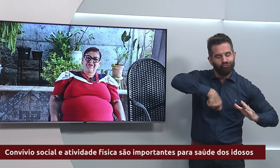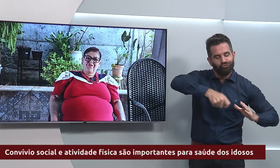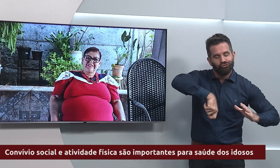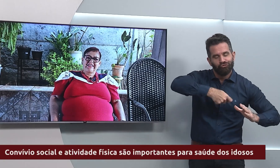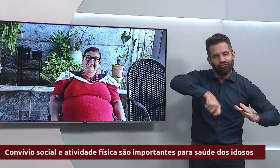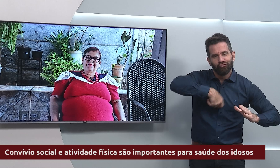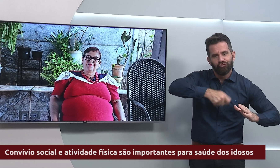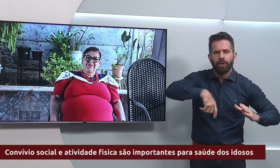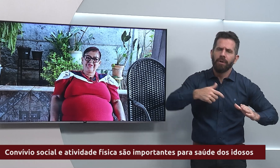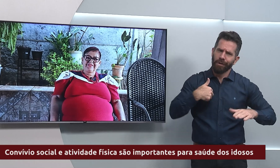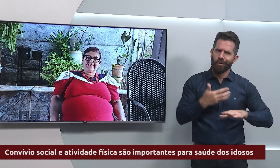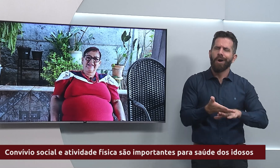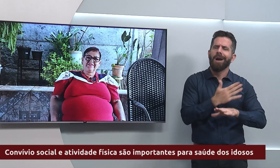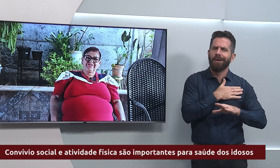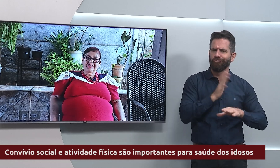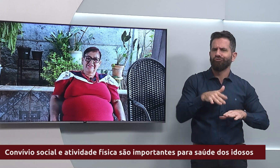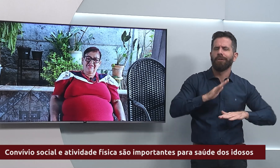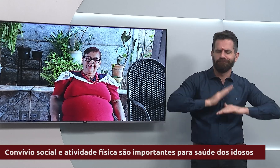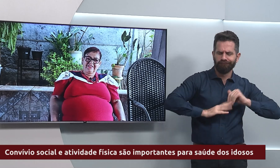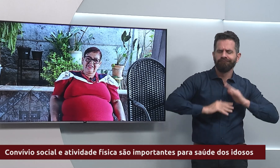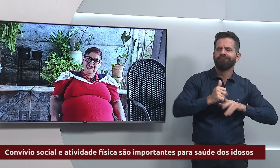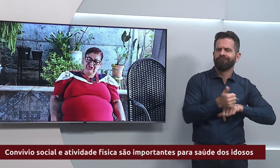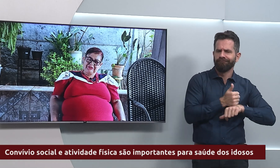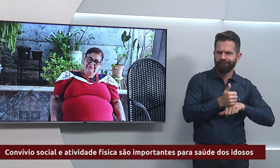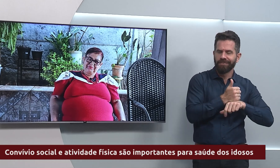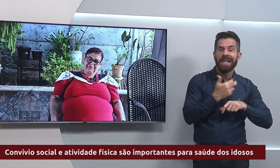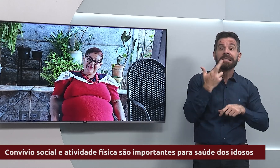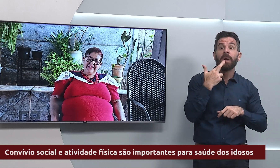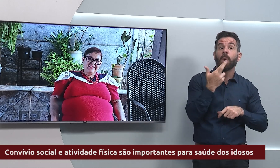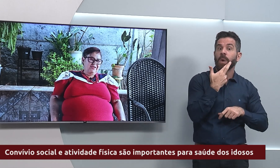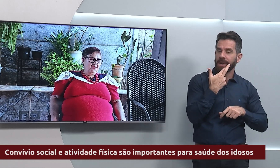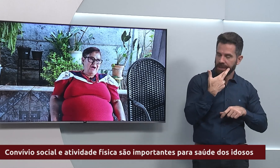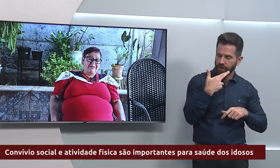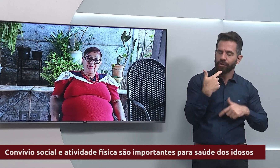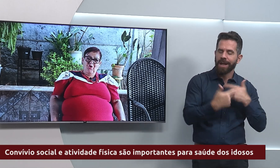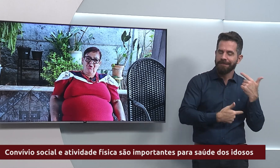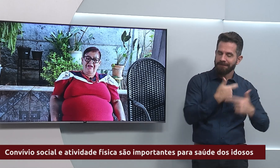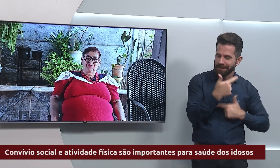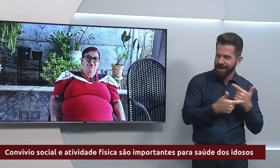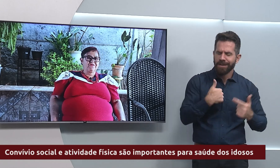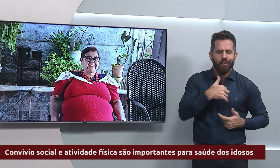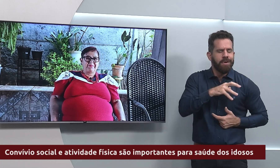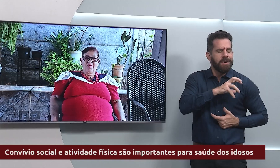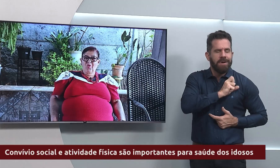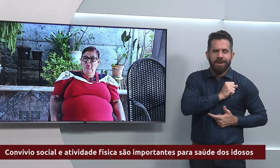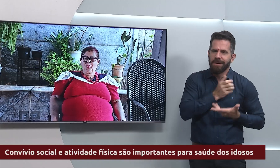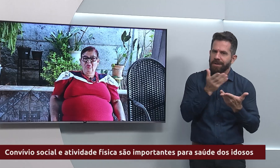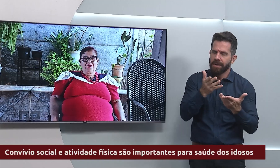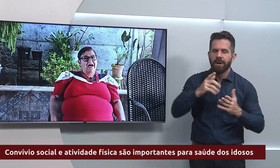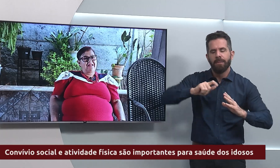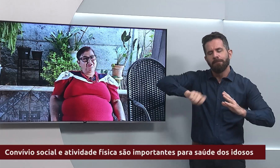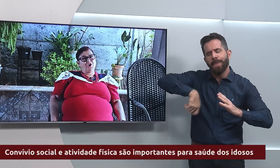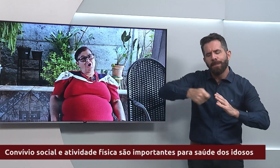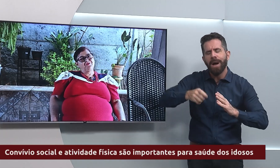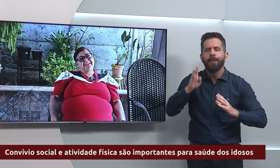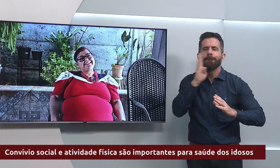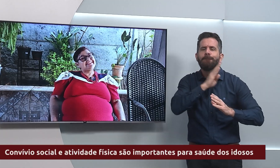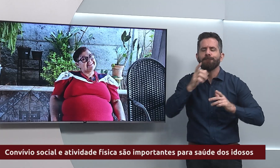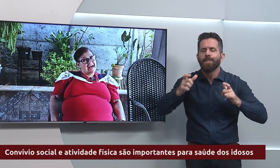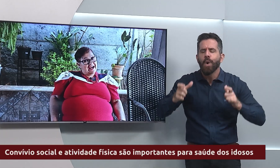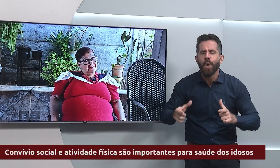que fui cozinheira há muitos anos de restaurante. Então eu adoro fazer bolo,